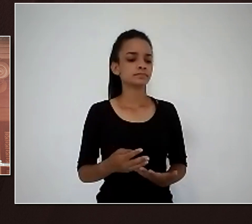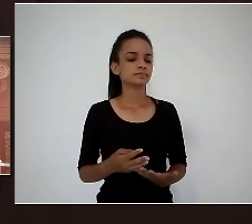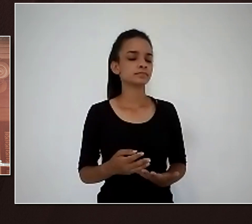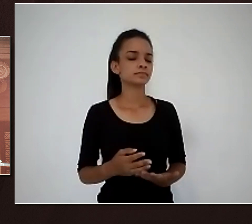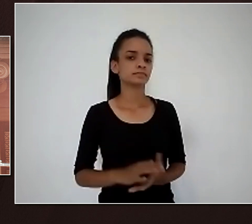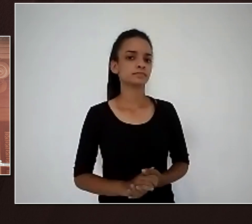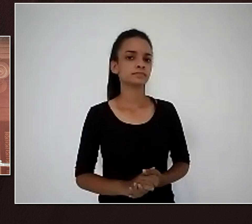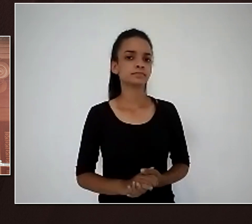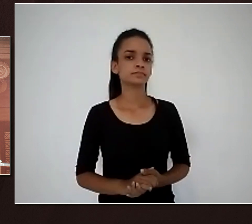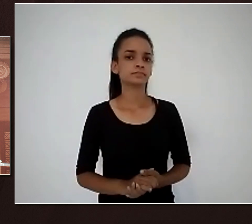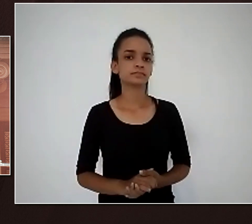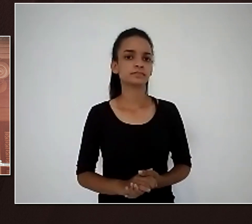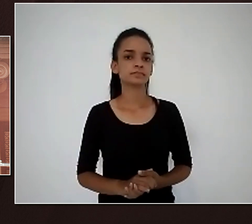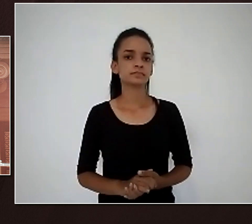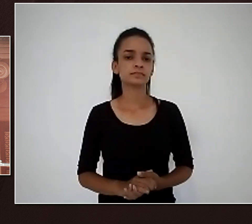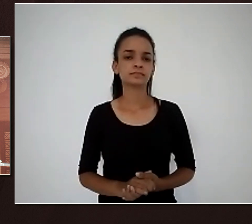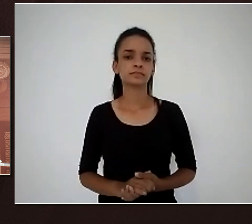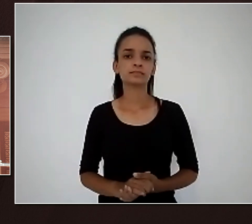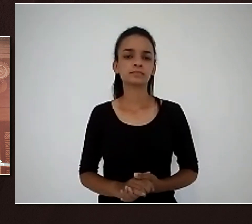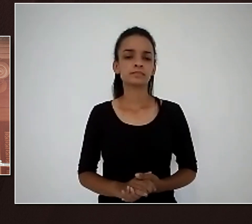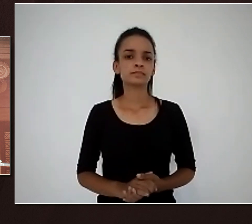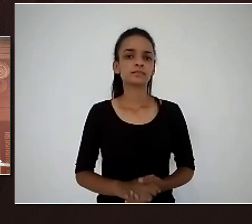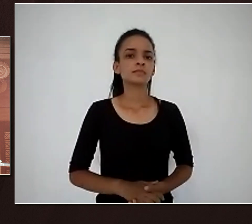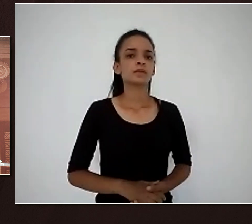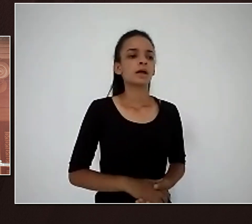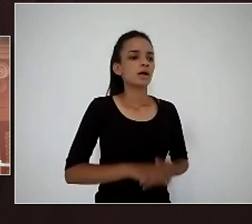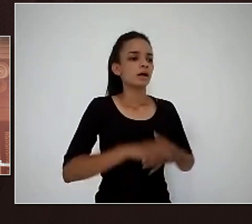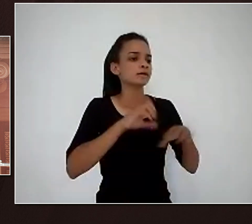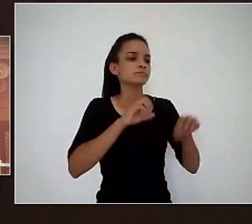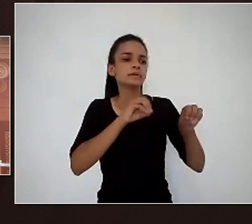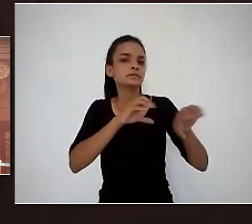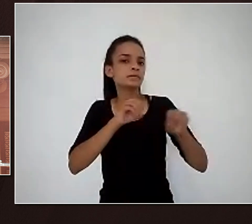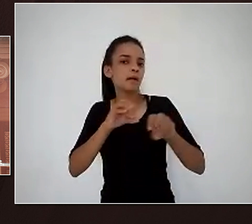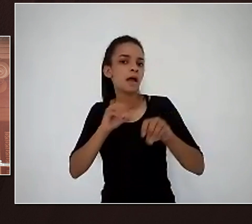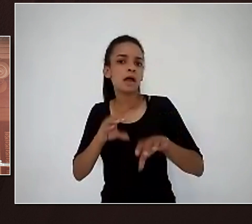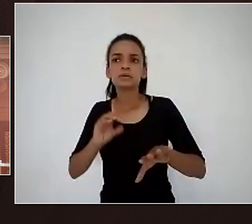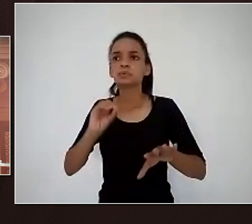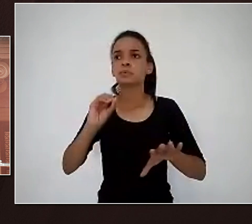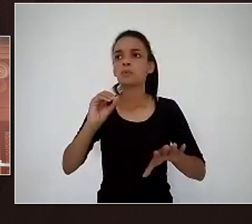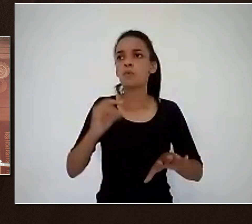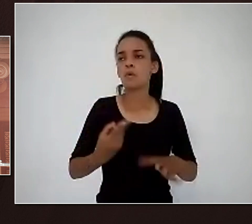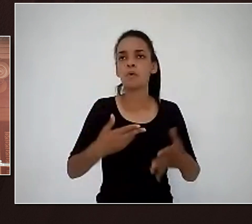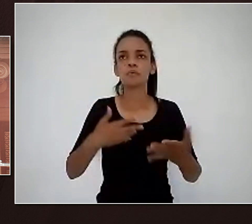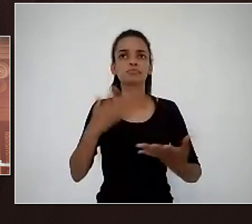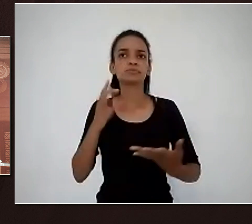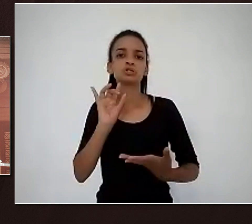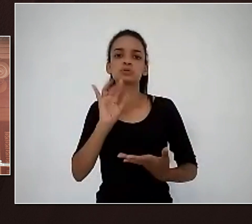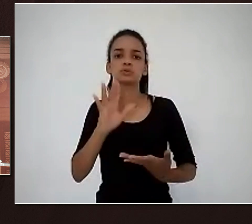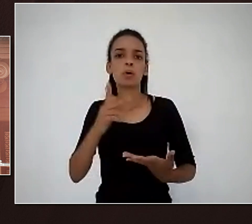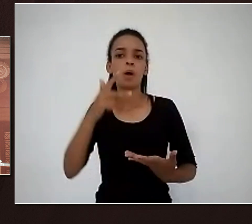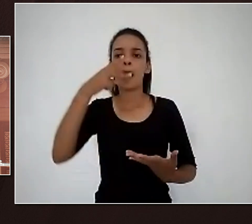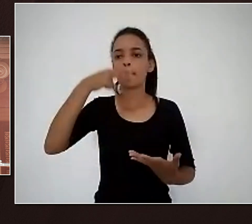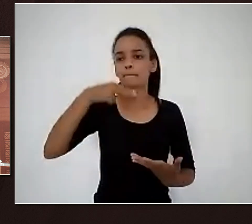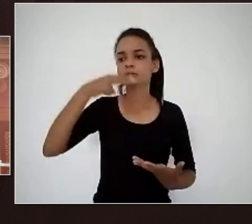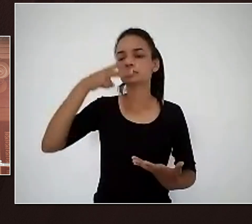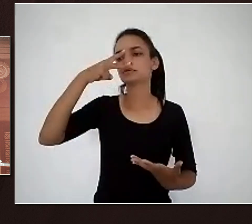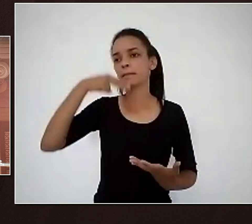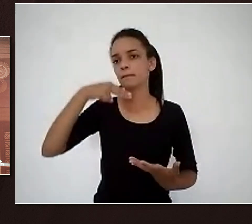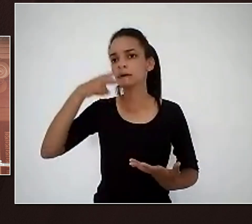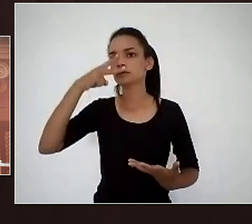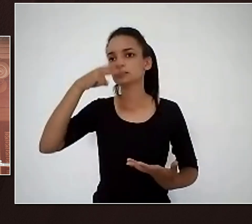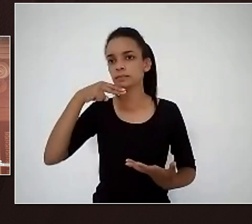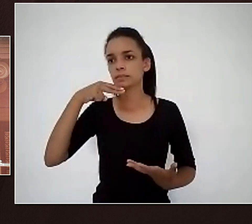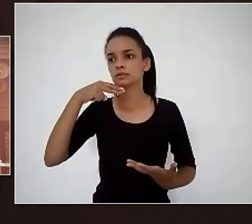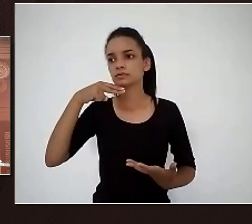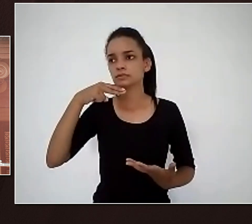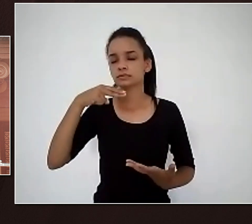de doutrinas e de rotinas na igreja, acabamos por substituir a